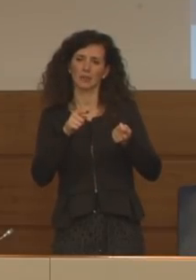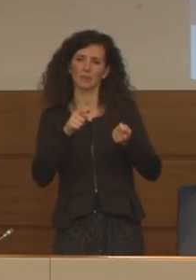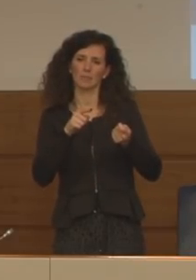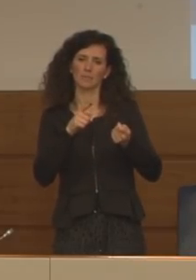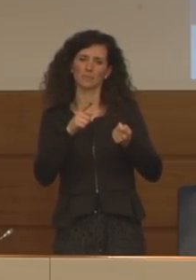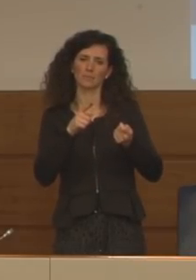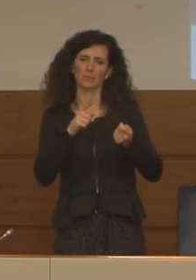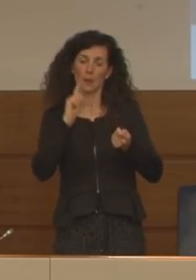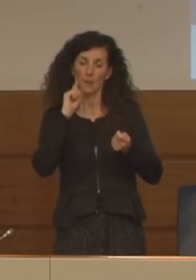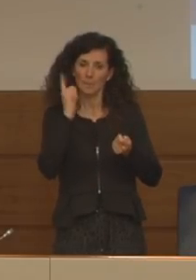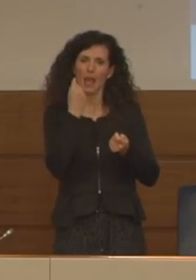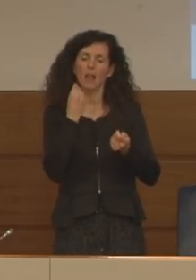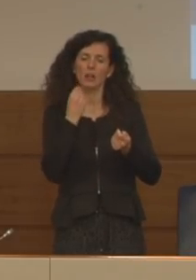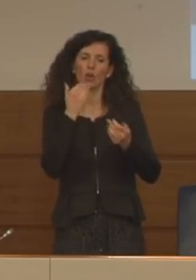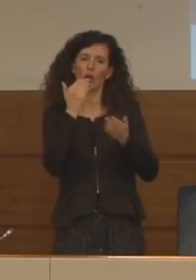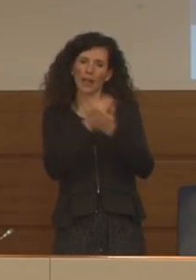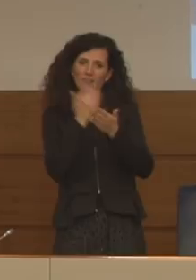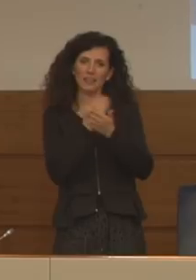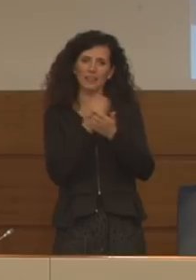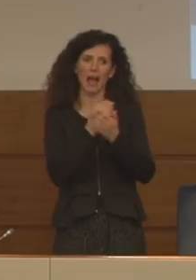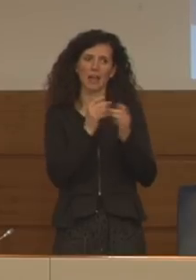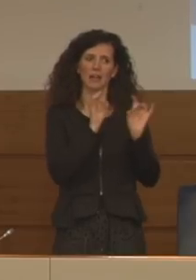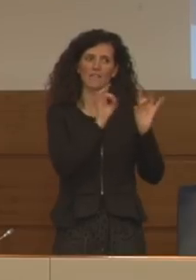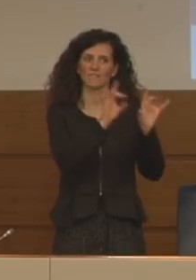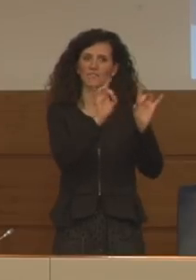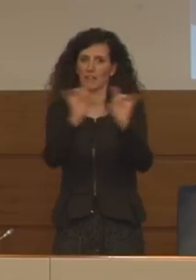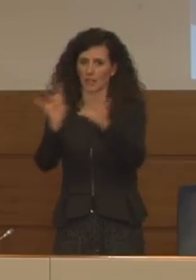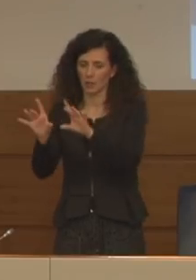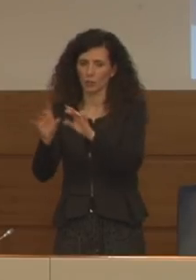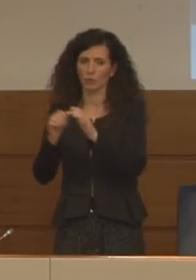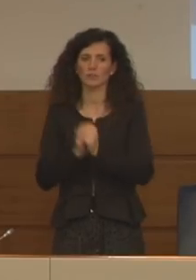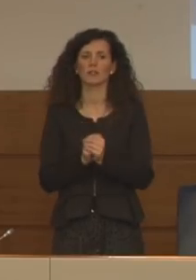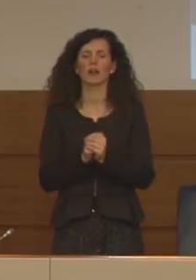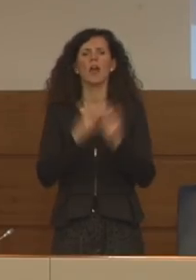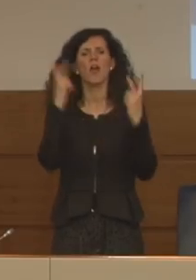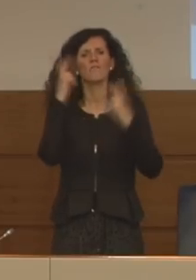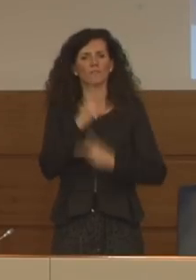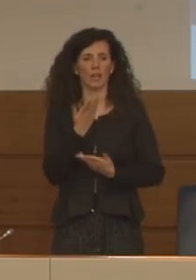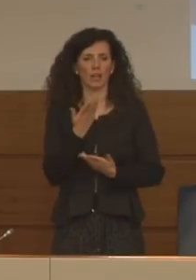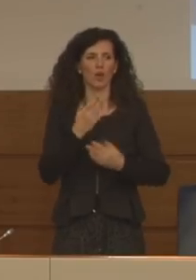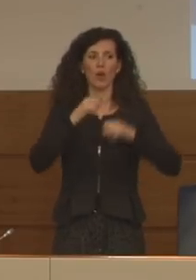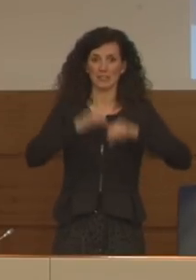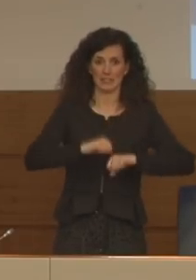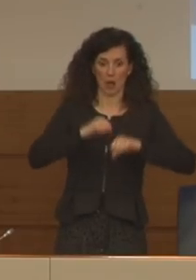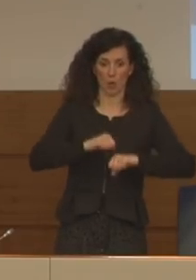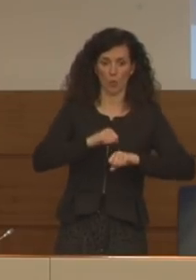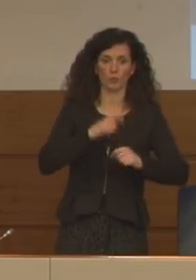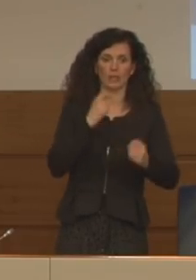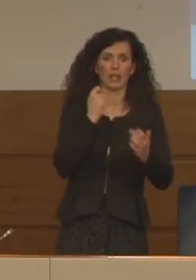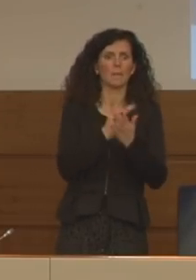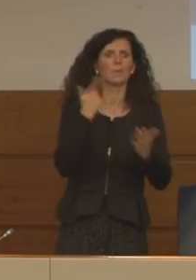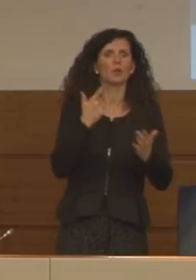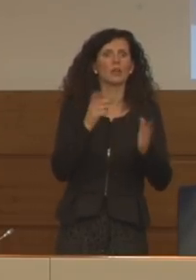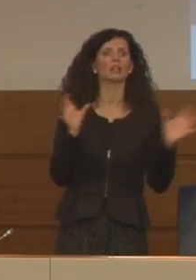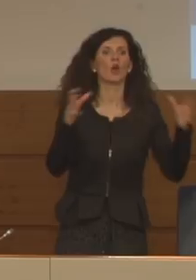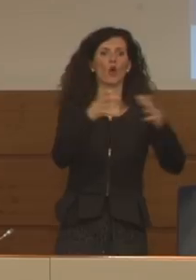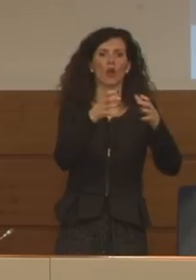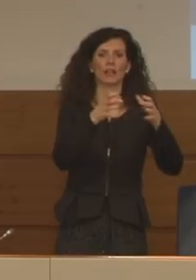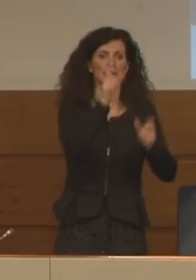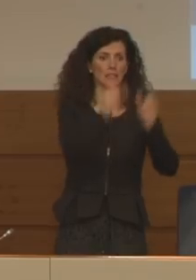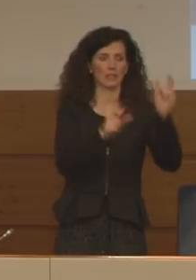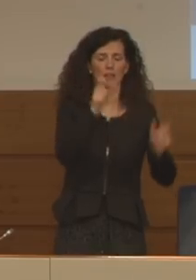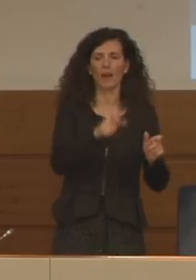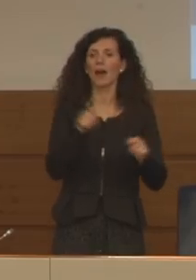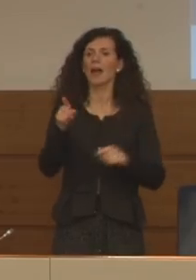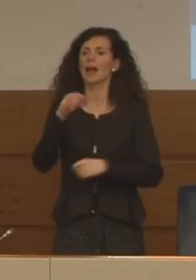del virus quindi tra l'interesse della salute collettiva e l'interesse della